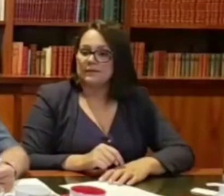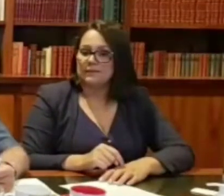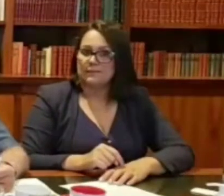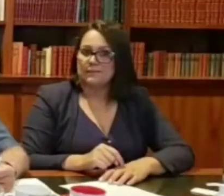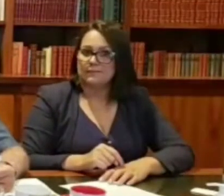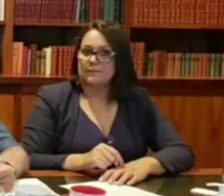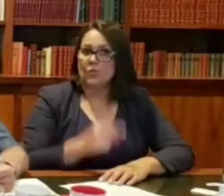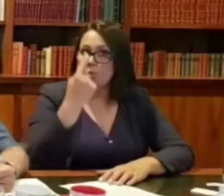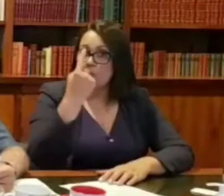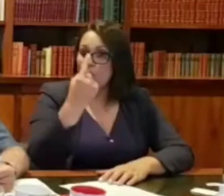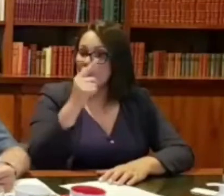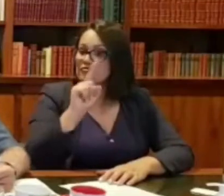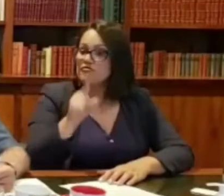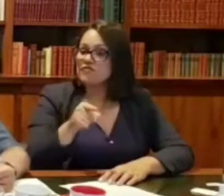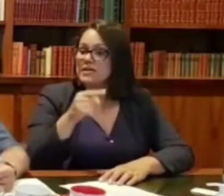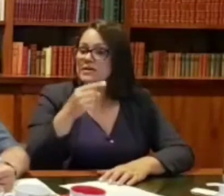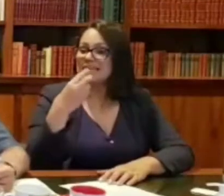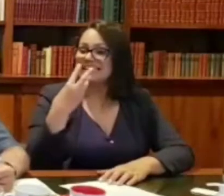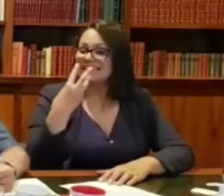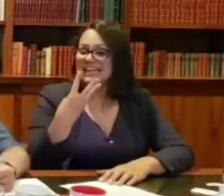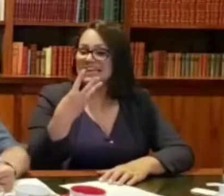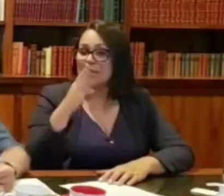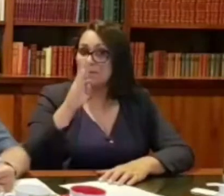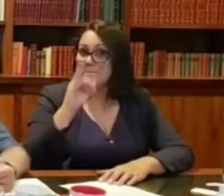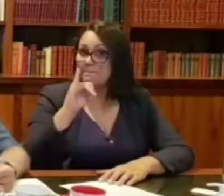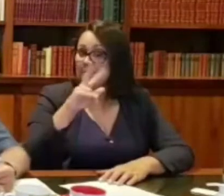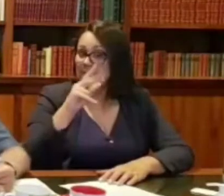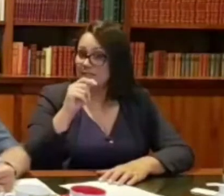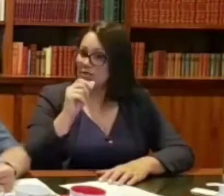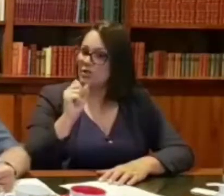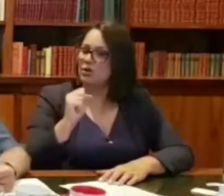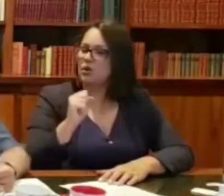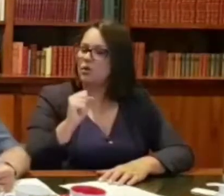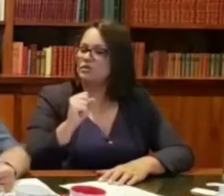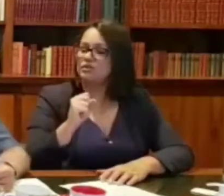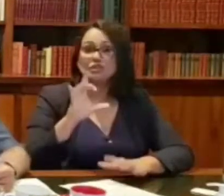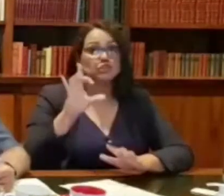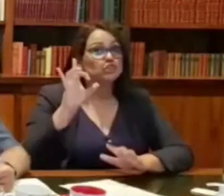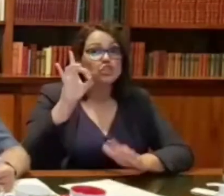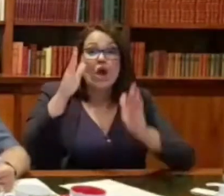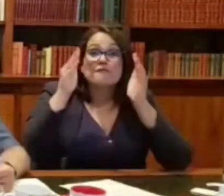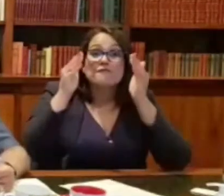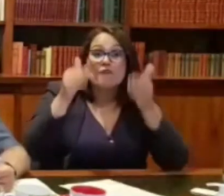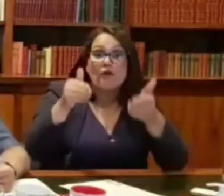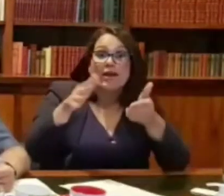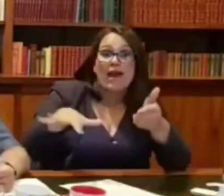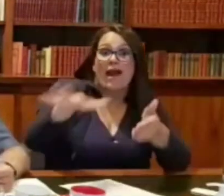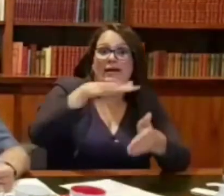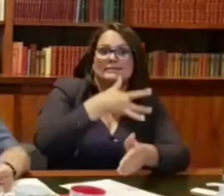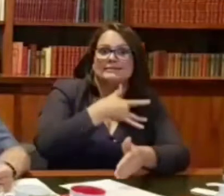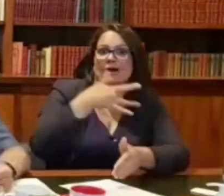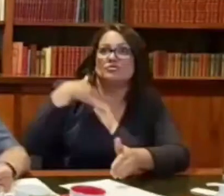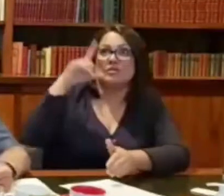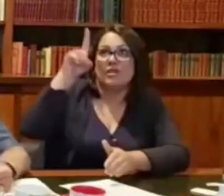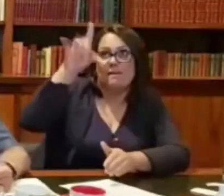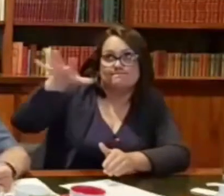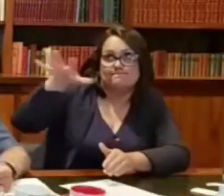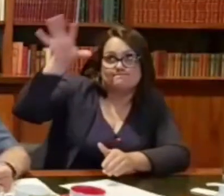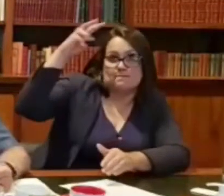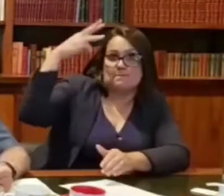e foi 1,3 1300000000 exclusivamente para a saúde do Maranhão